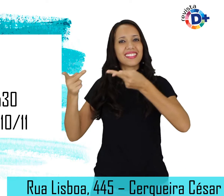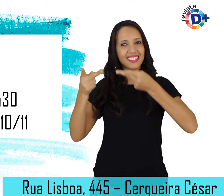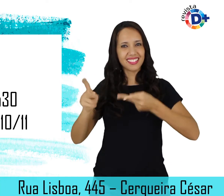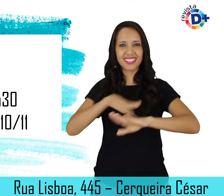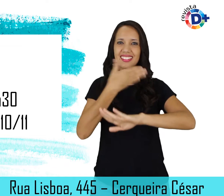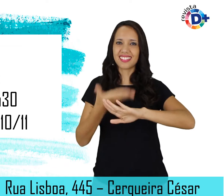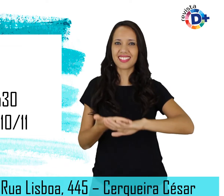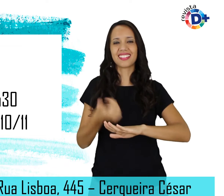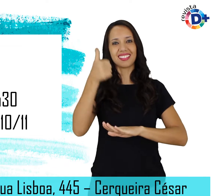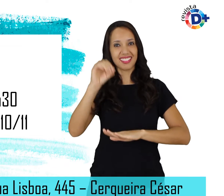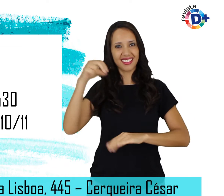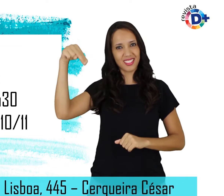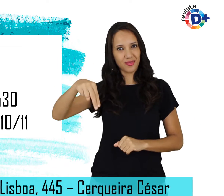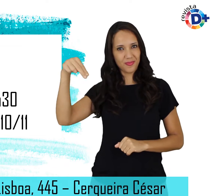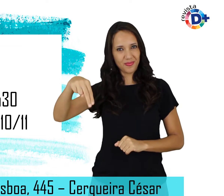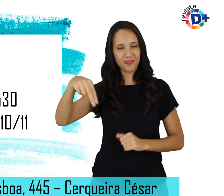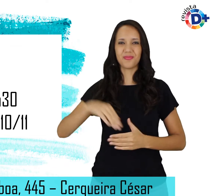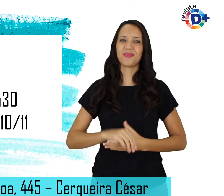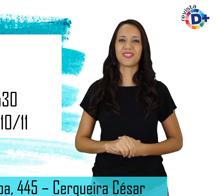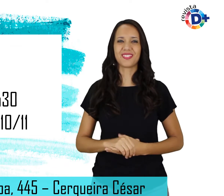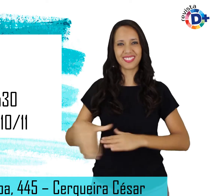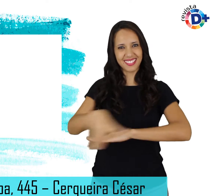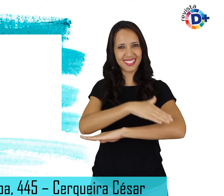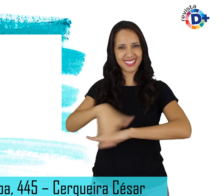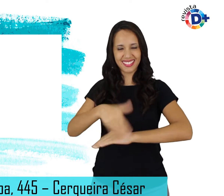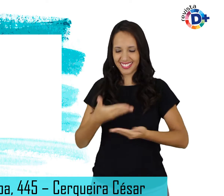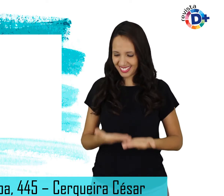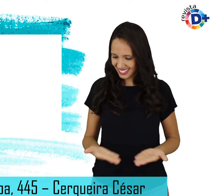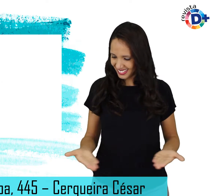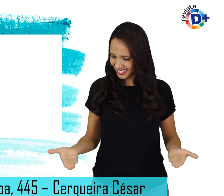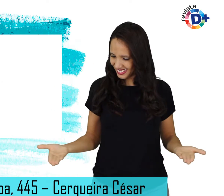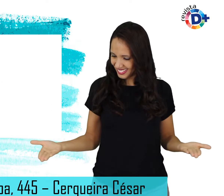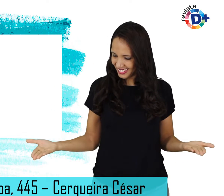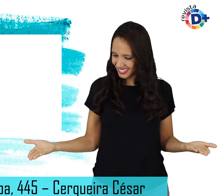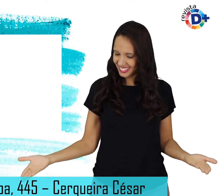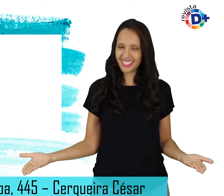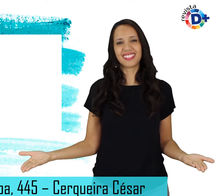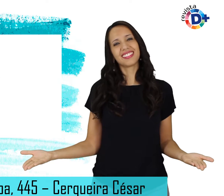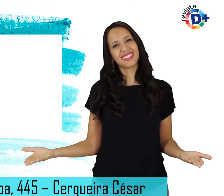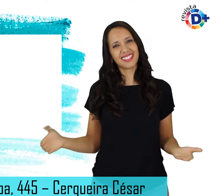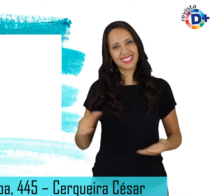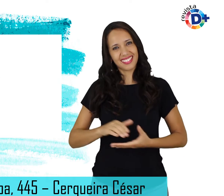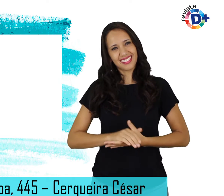10 de novembro endereço rua lisboa 445